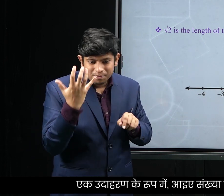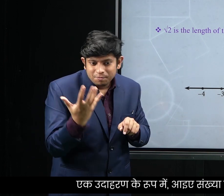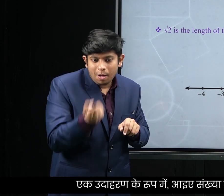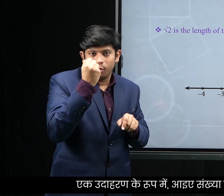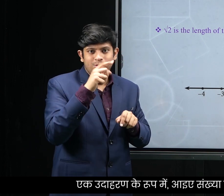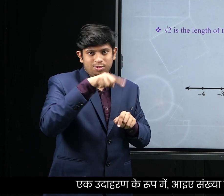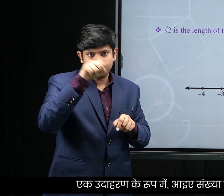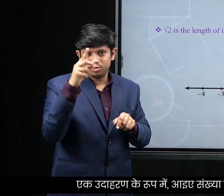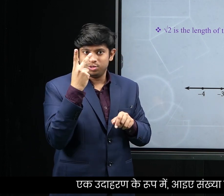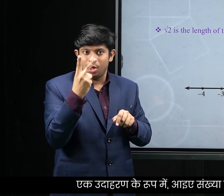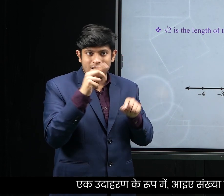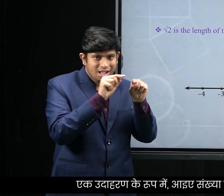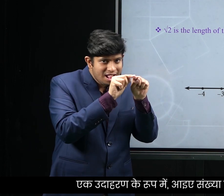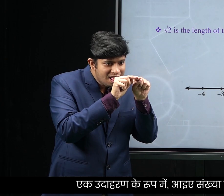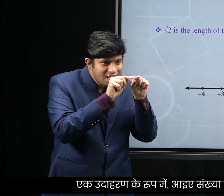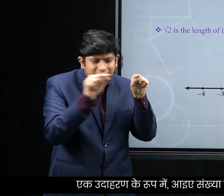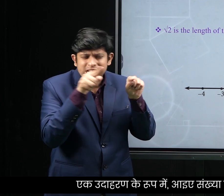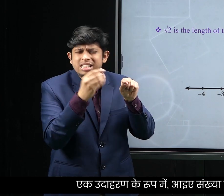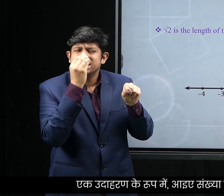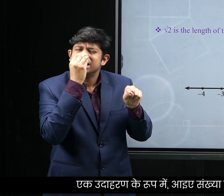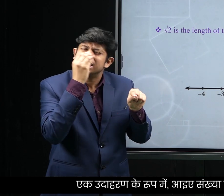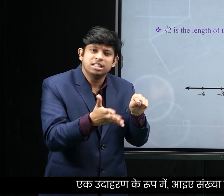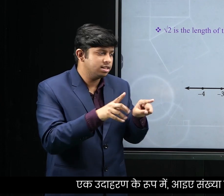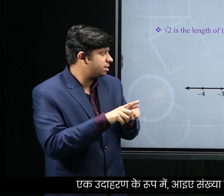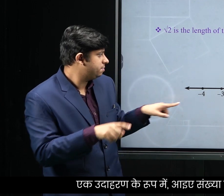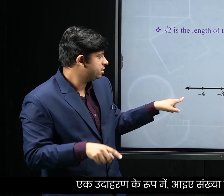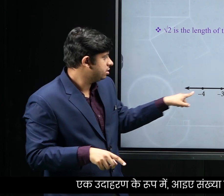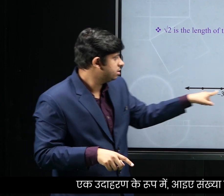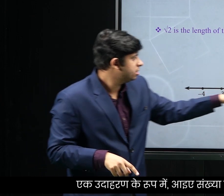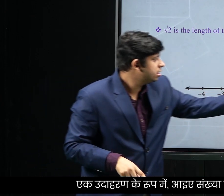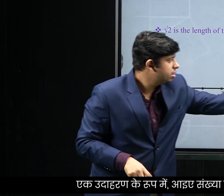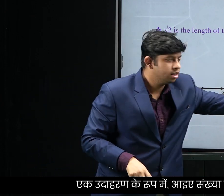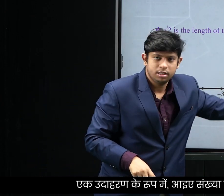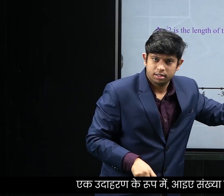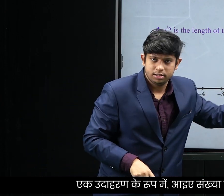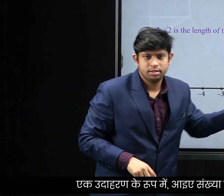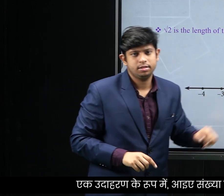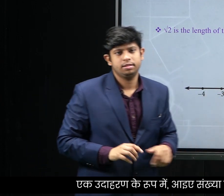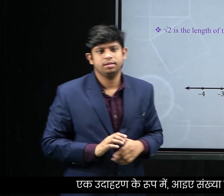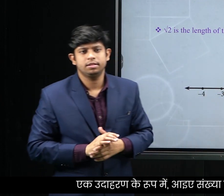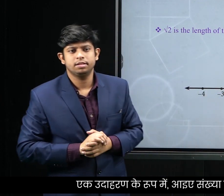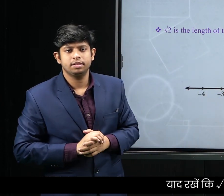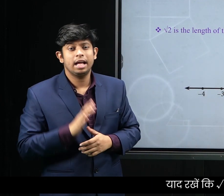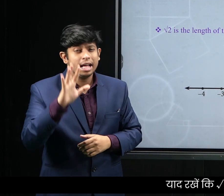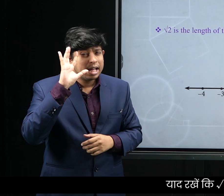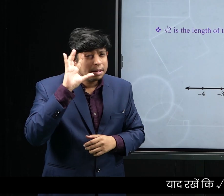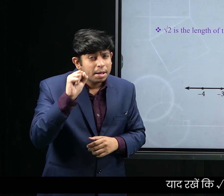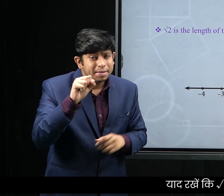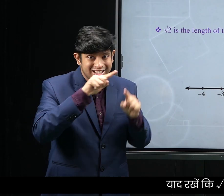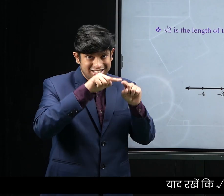आइए संख्या रेखा पर क्यूब 2 का पता लगाएं। यह आसान है। याद रखें कि क्यूब 2